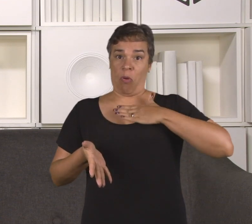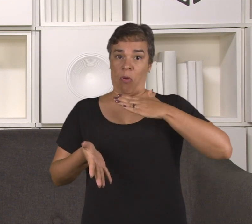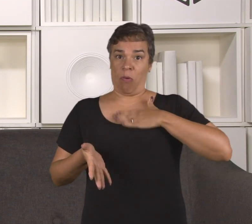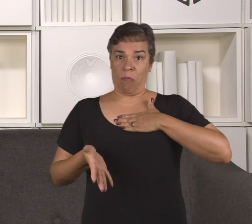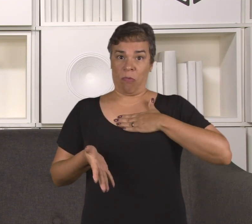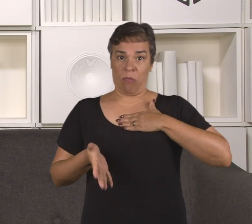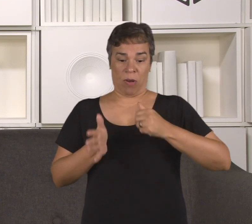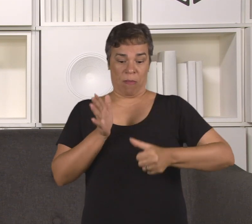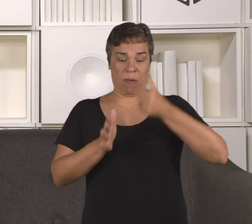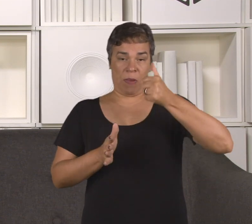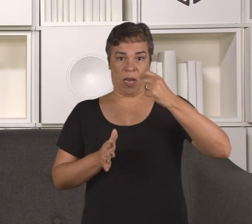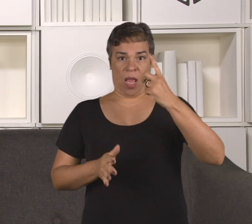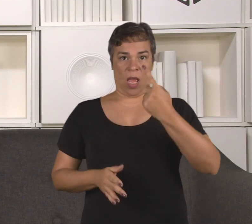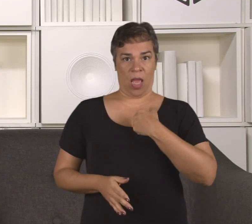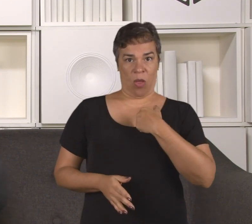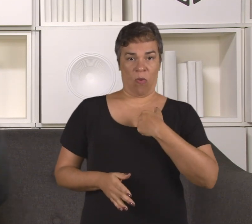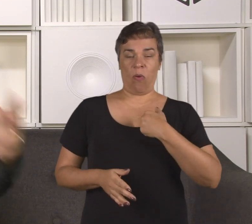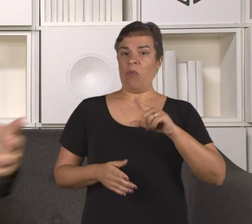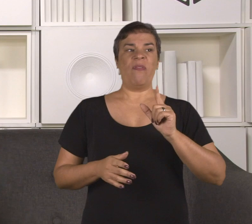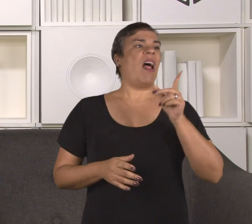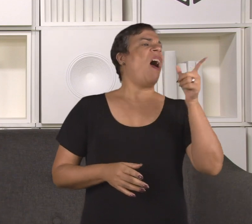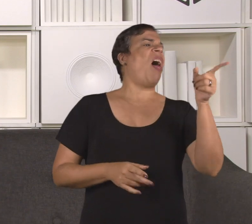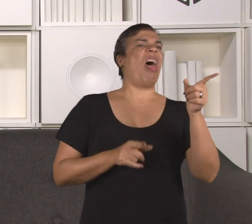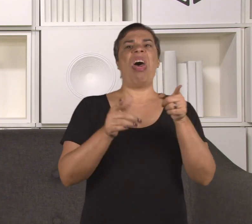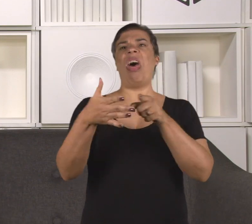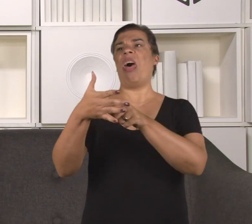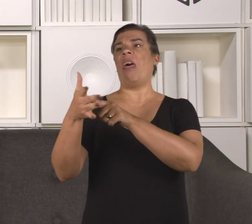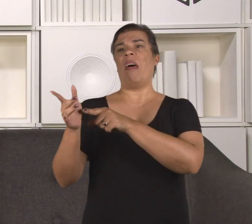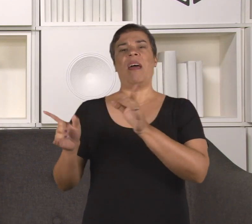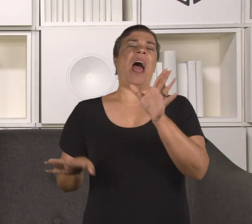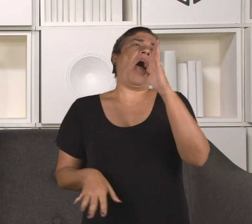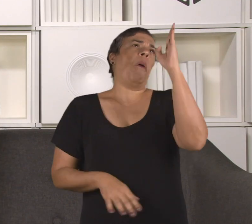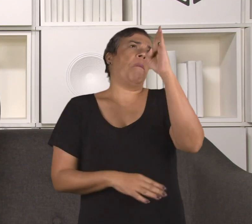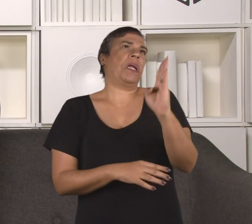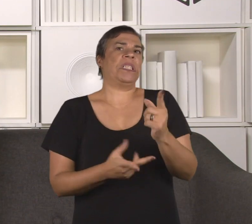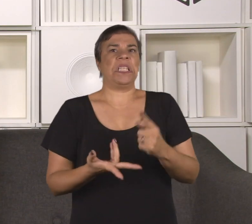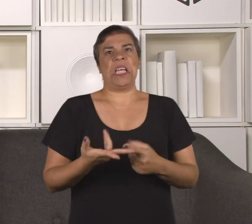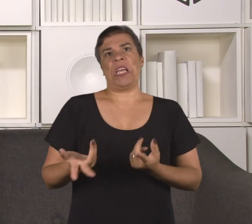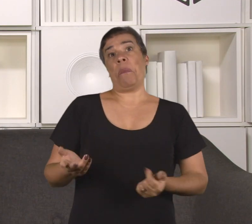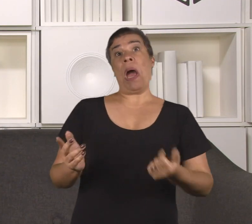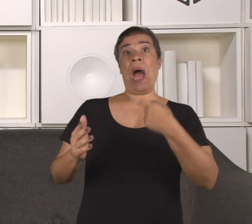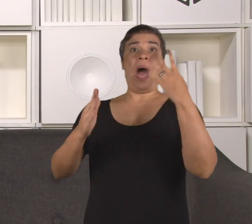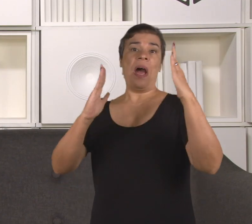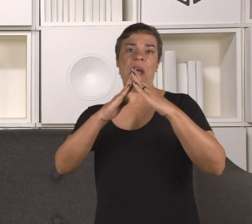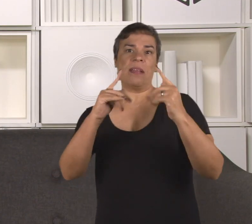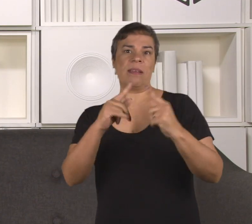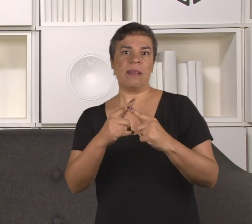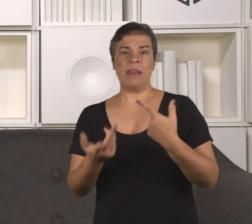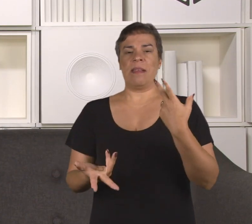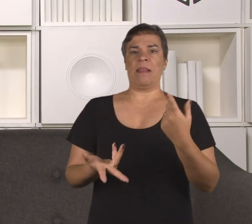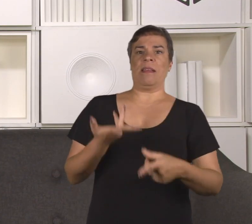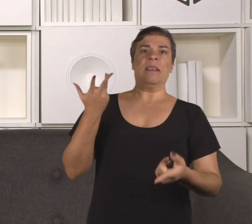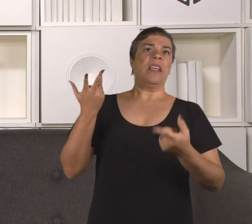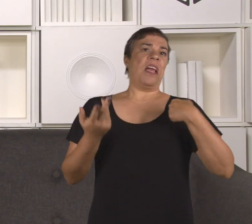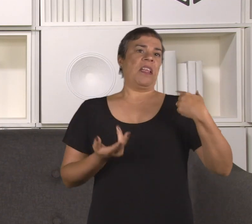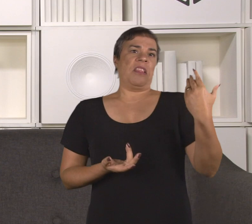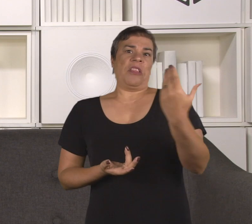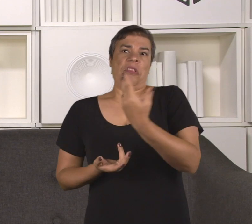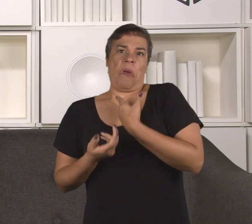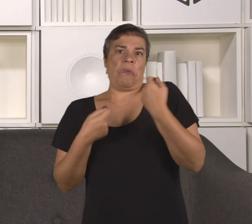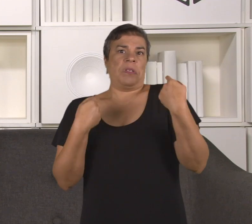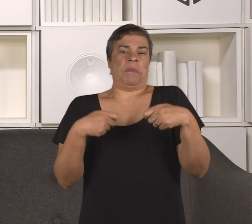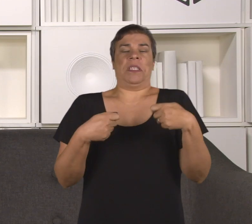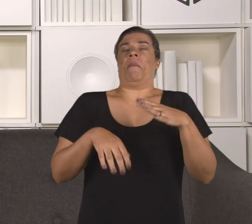as pessoas dizem assim, o brasileiro não sei o quê, a igreja não sei o que lá, nós